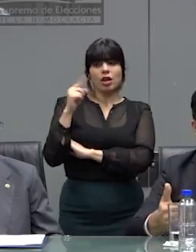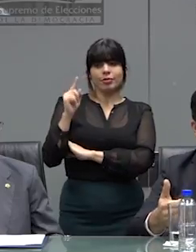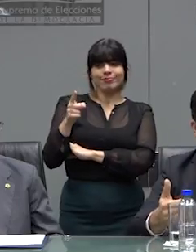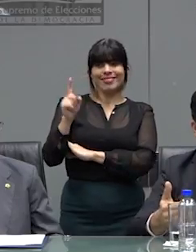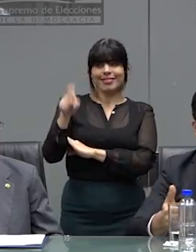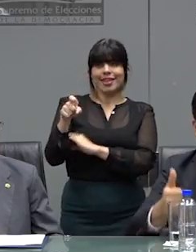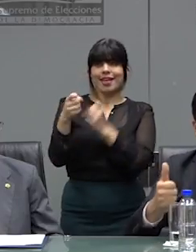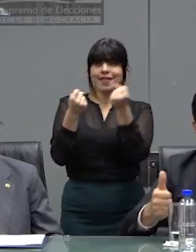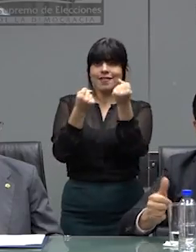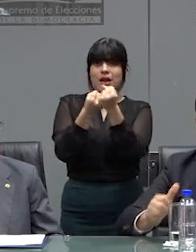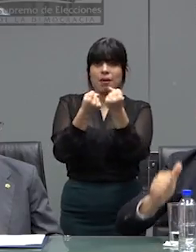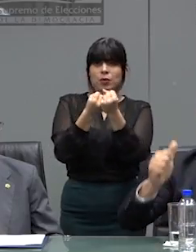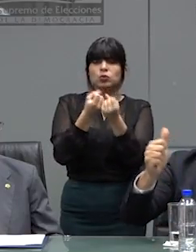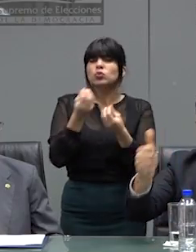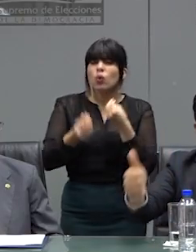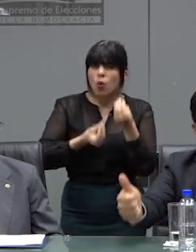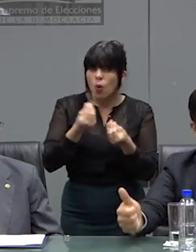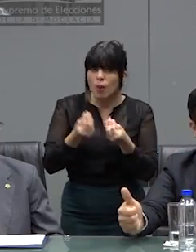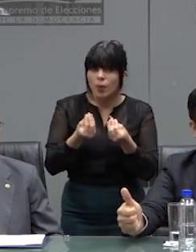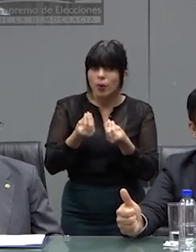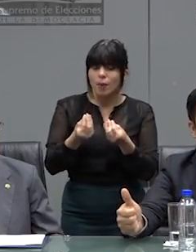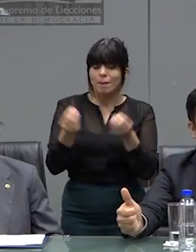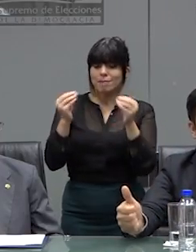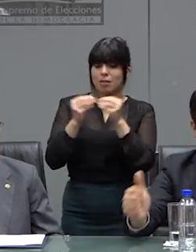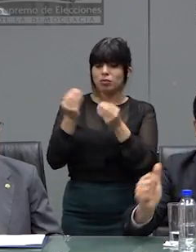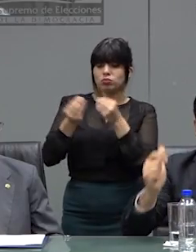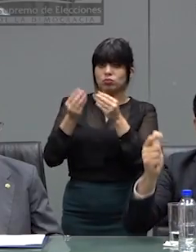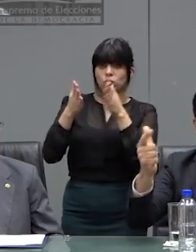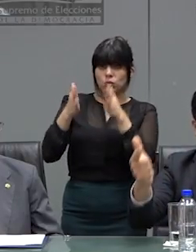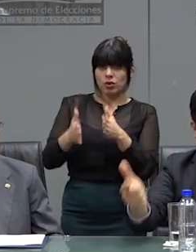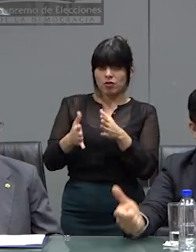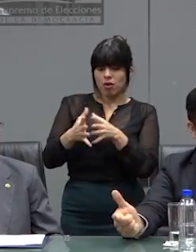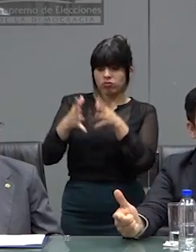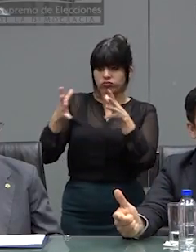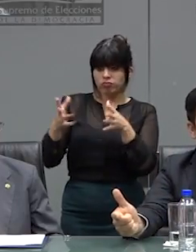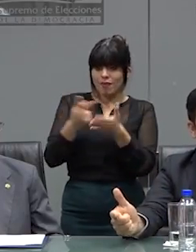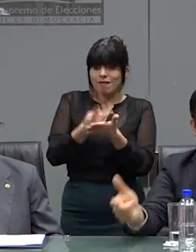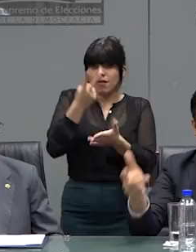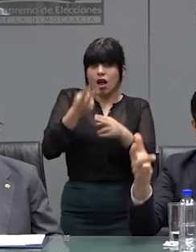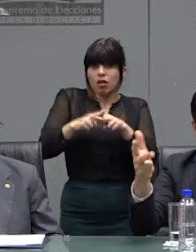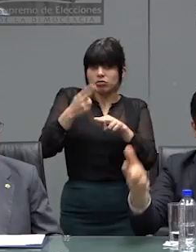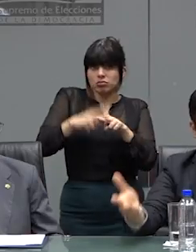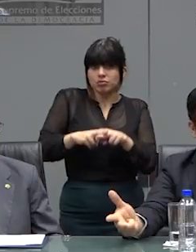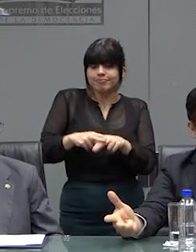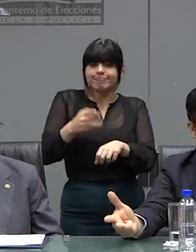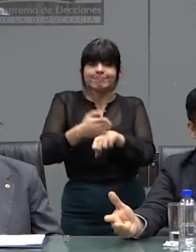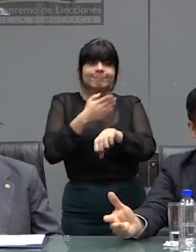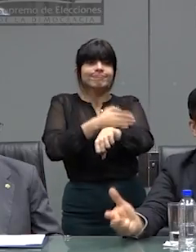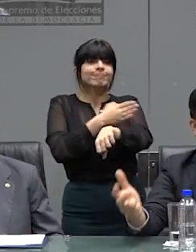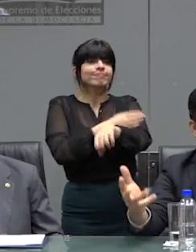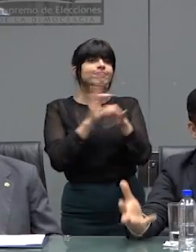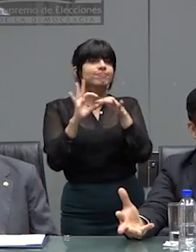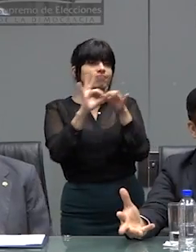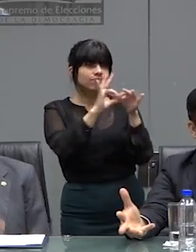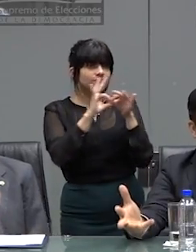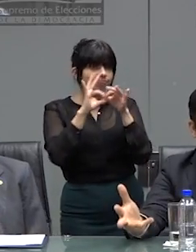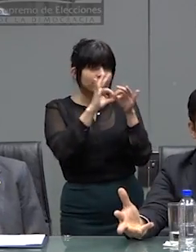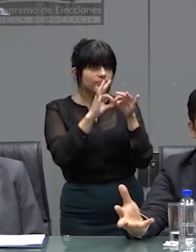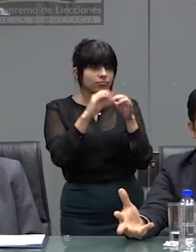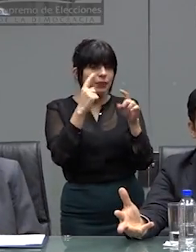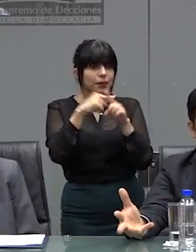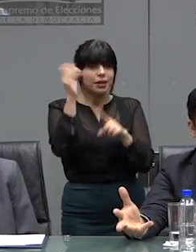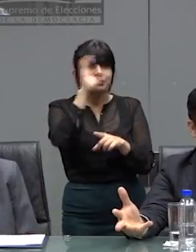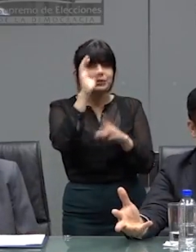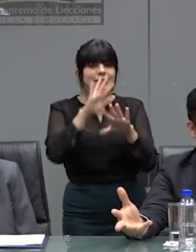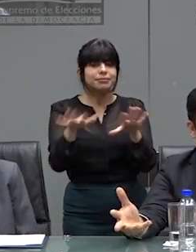debemos apoyarla? Es con más productividad, con valor agregado, con mejor coordinación y búsqueda de